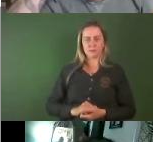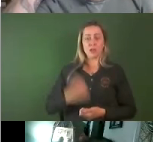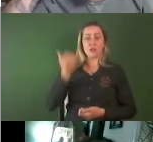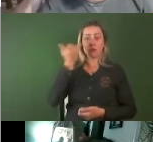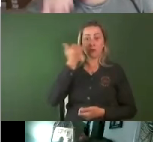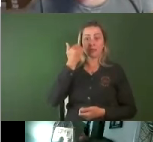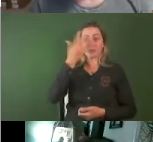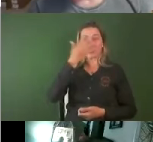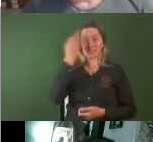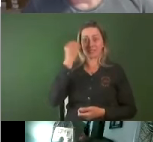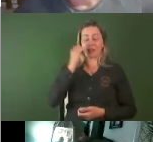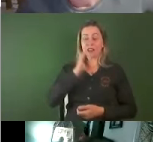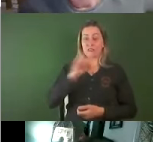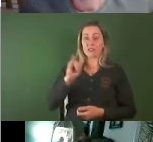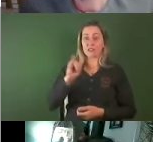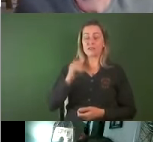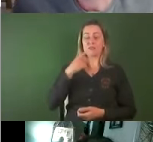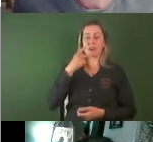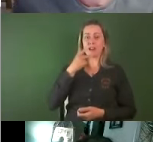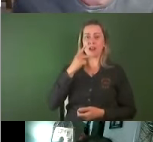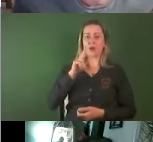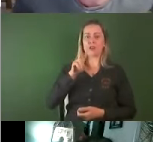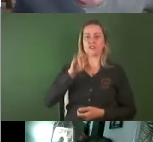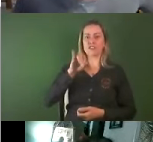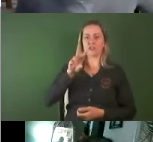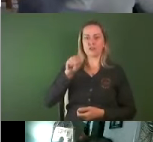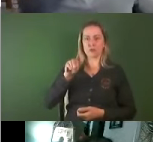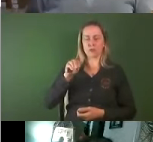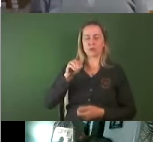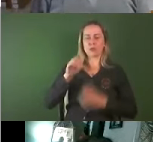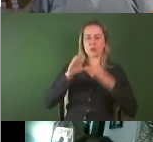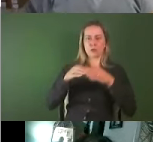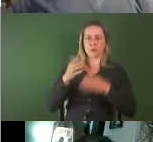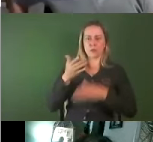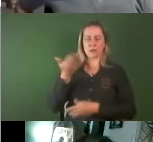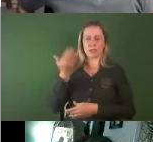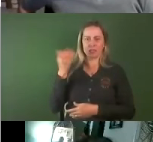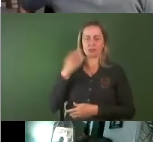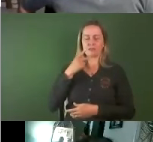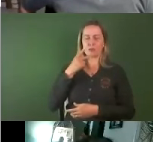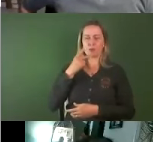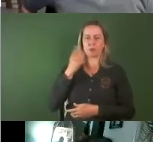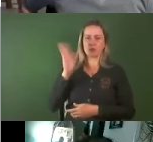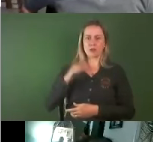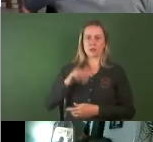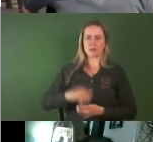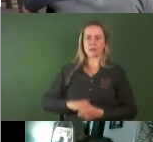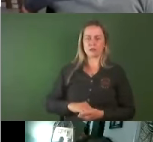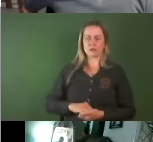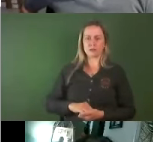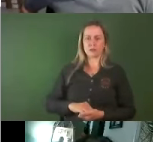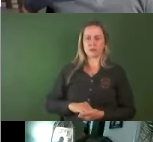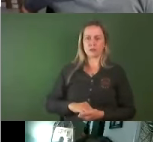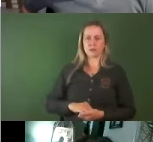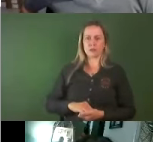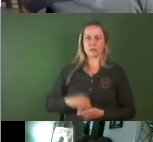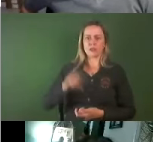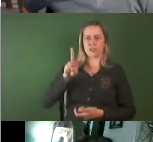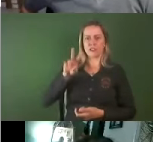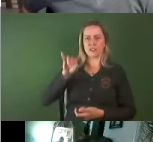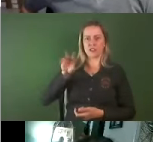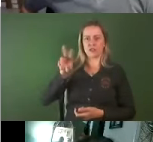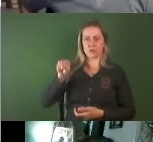o nome Vivo do outro grupo vem do sentido da palavra vivo mesmo, do